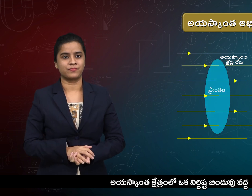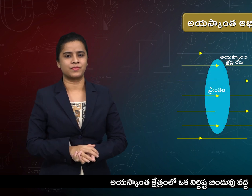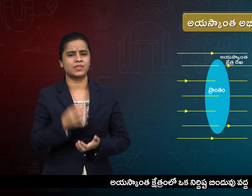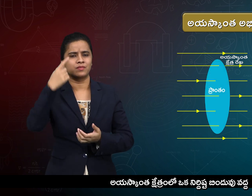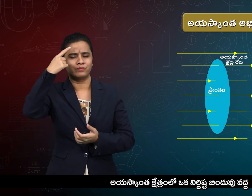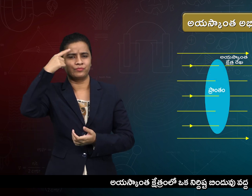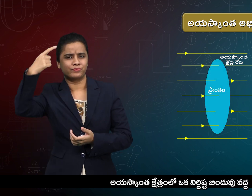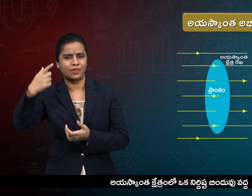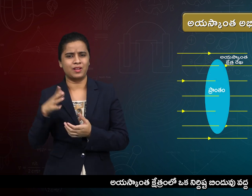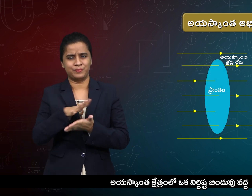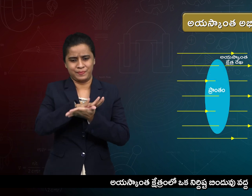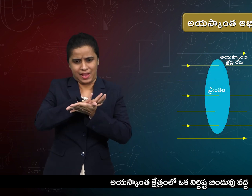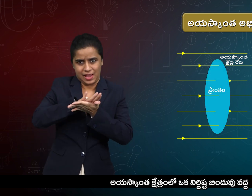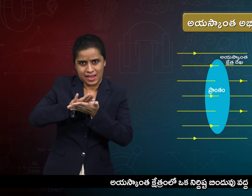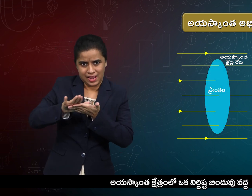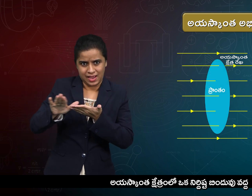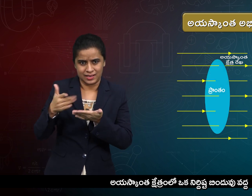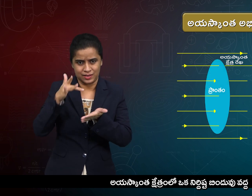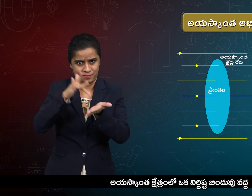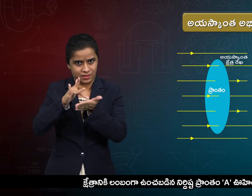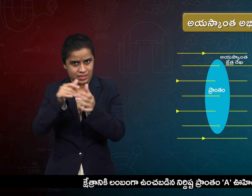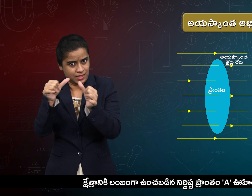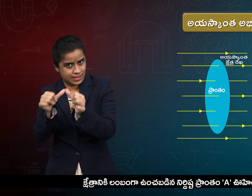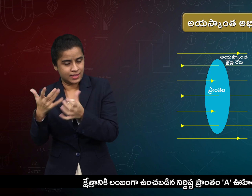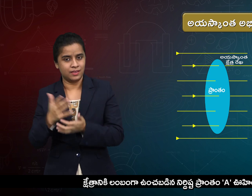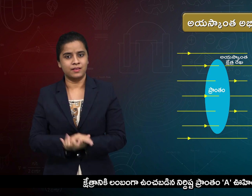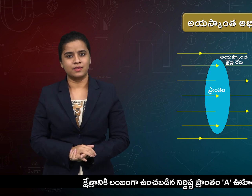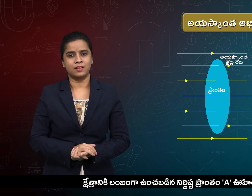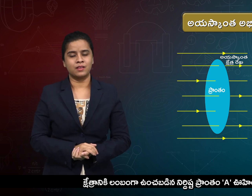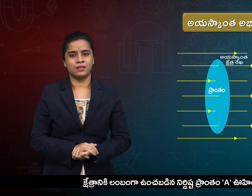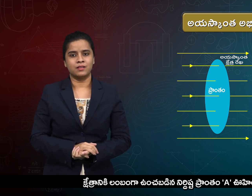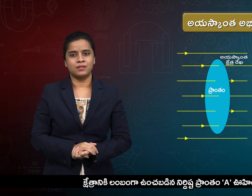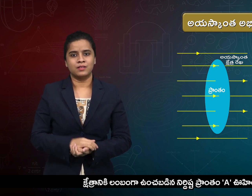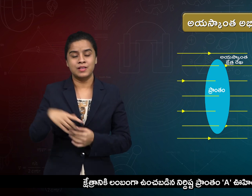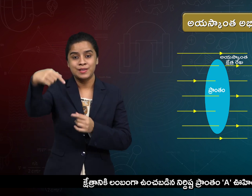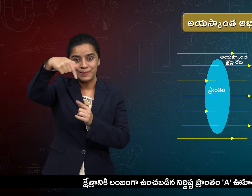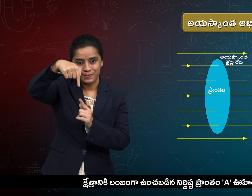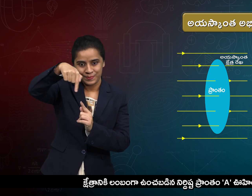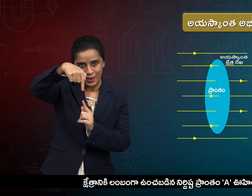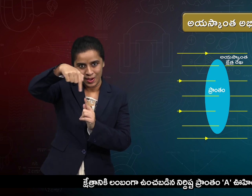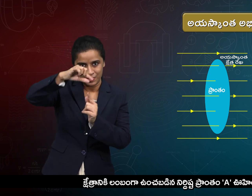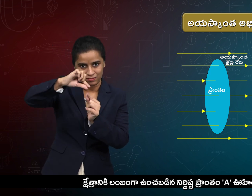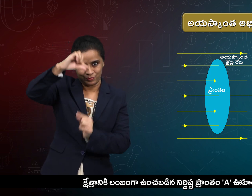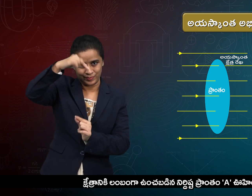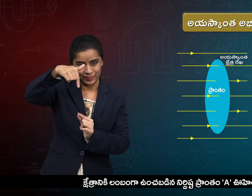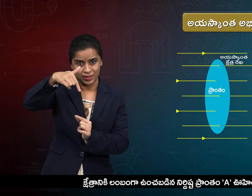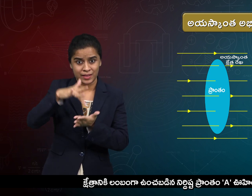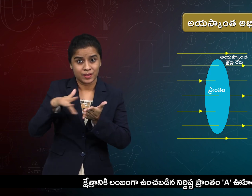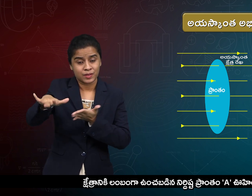అయస్కాంత క్షేత్రంలో ఒక నిర్దిష్ట బిందువు వద్ద క్షేత్రానికి లంబంగా ఉంచబడిన నిర్దిష్ట ప్రాంతం ఏ